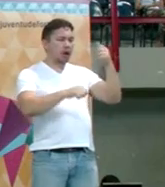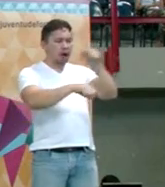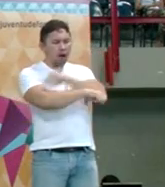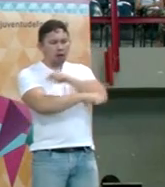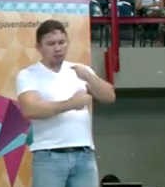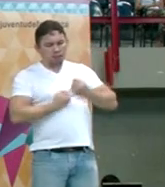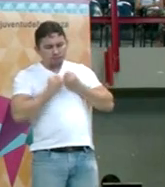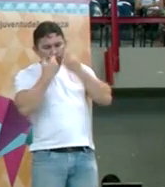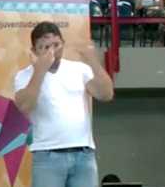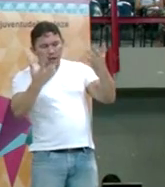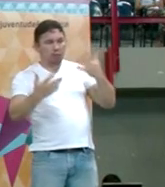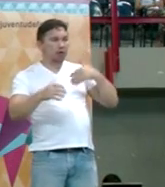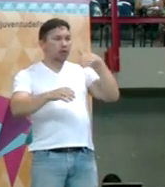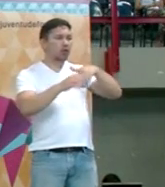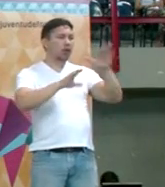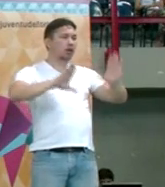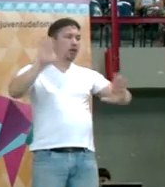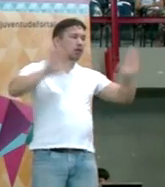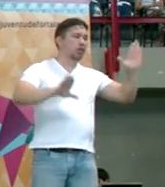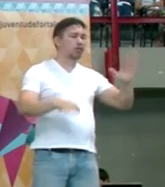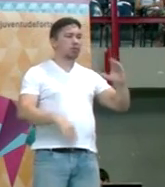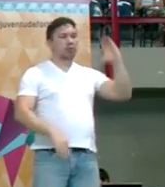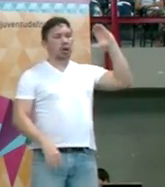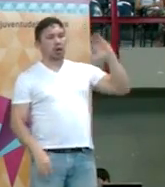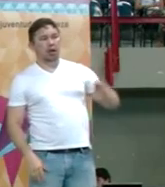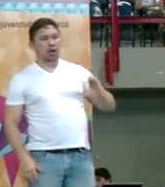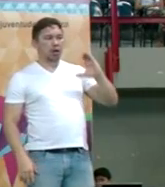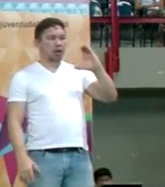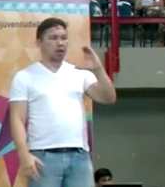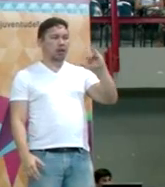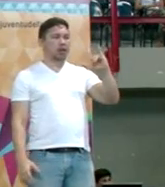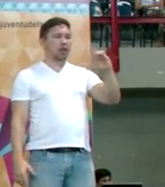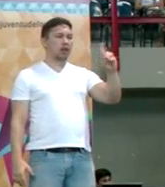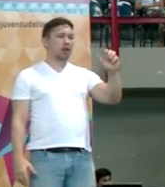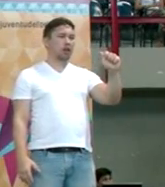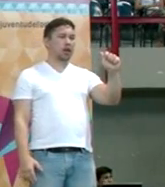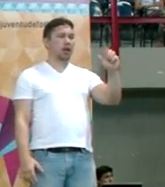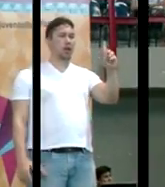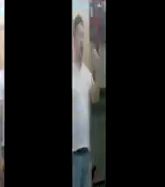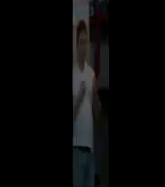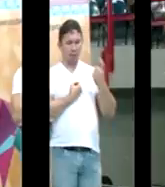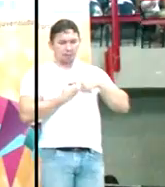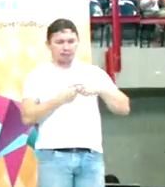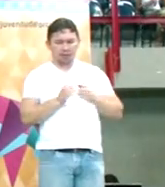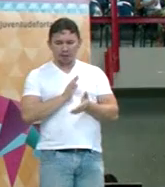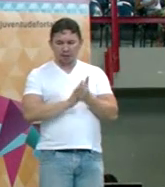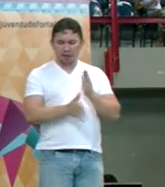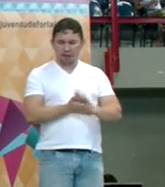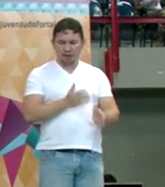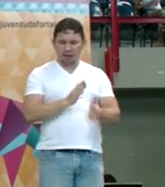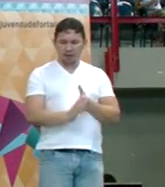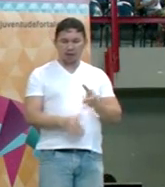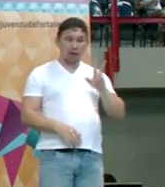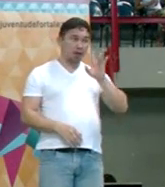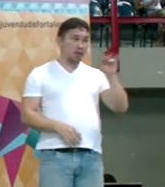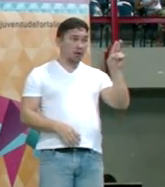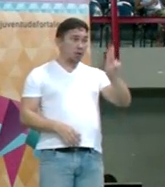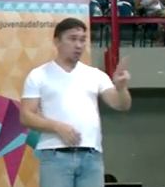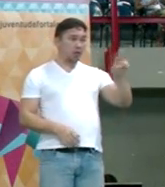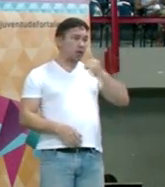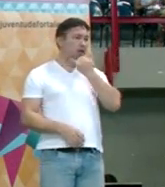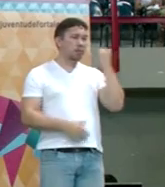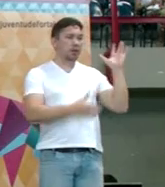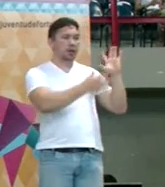aluno expressar democracia, cidadania, tá certo? Mas não dessa maneira. Vocês vão usar